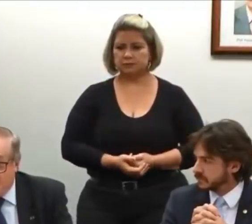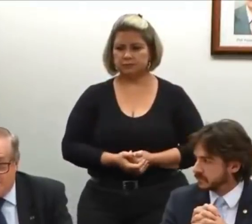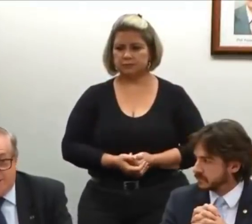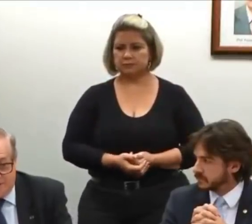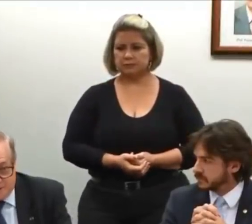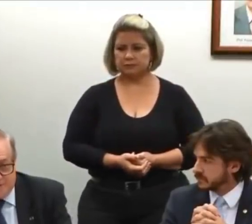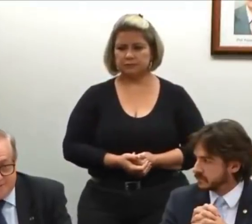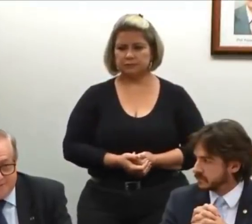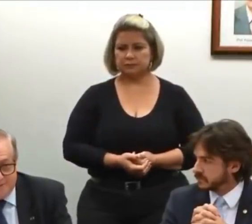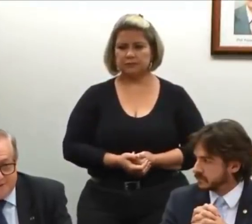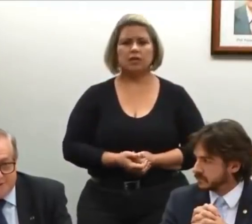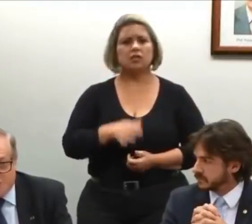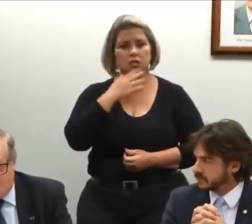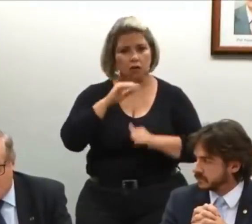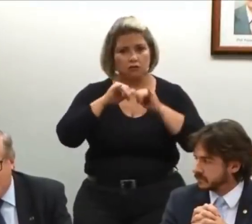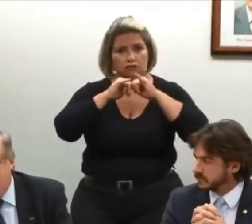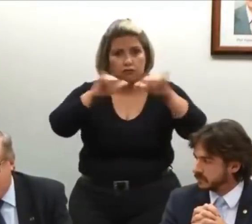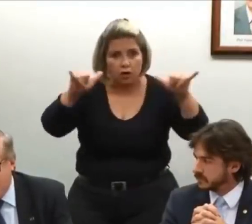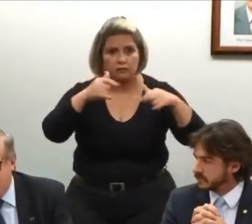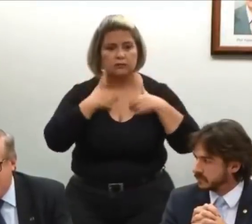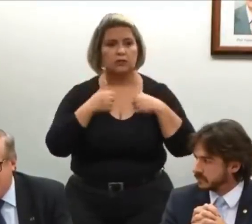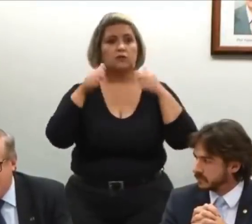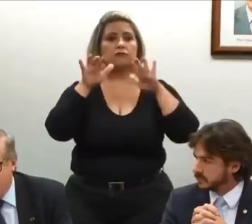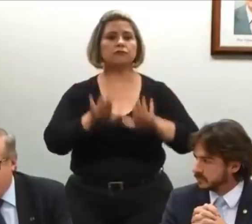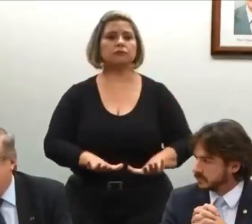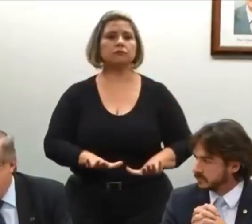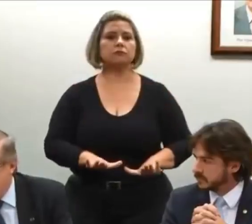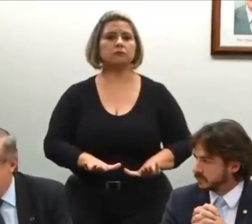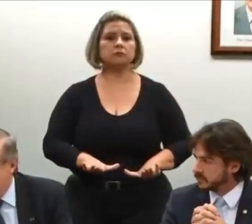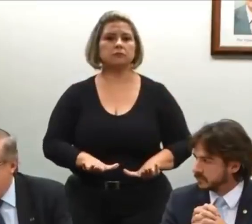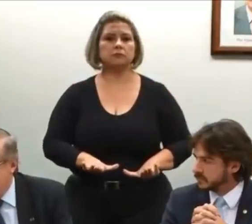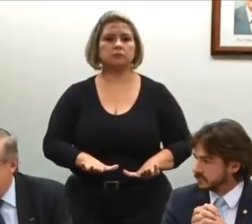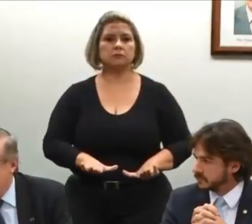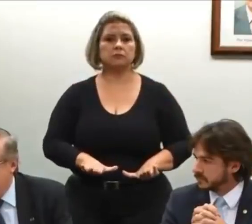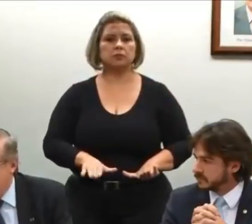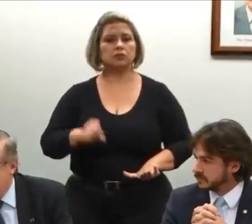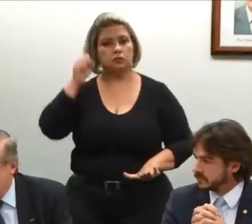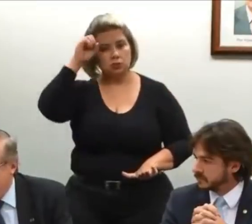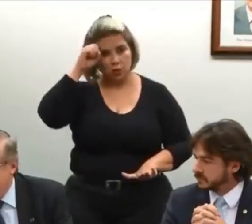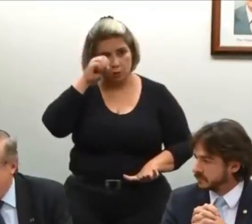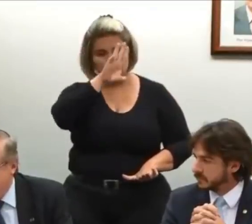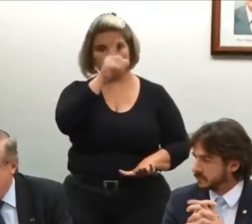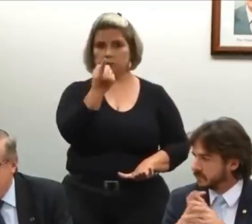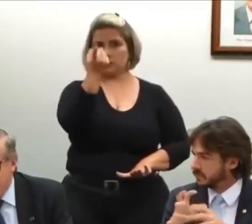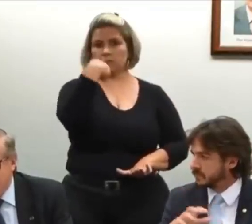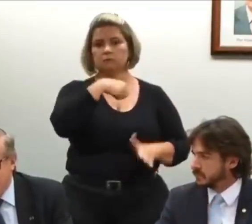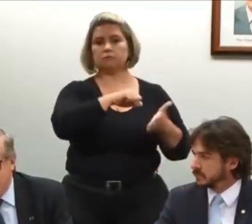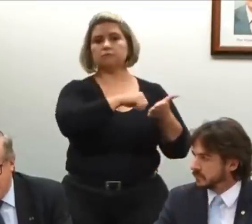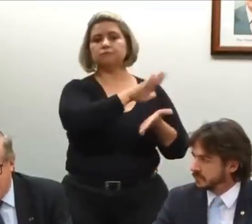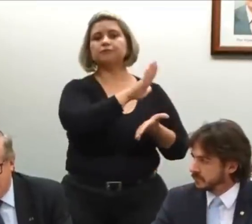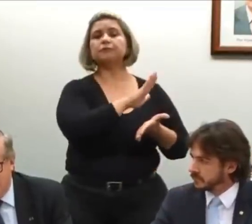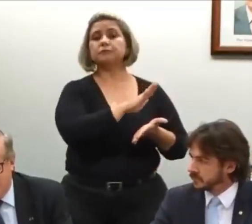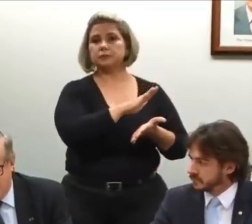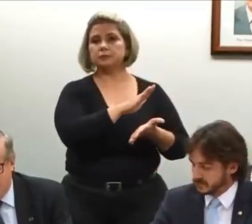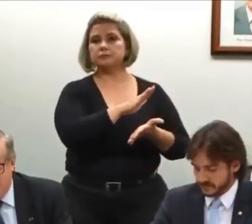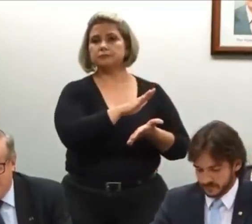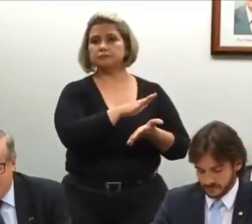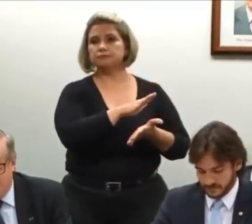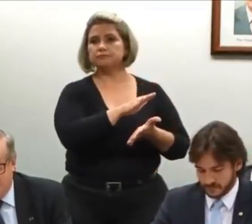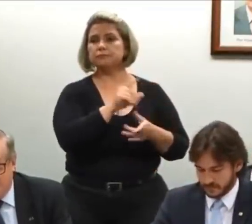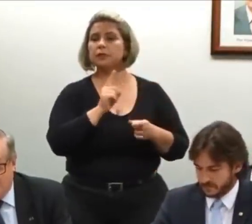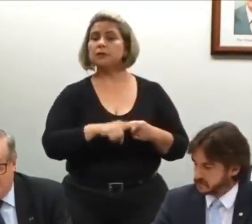que vocês é que fico só me demito silva presidente da república me pedir se ele é que é